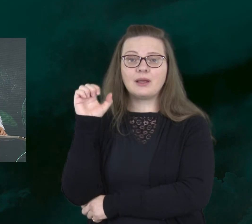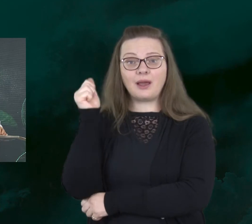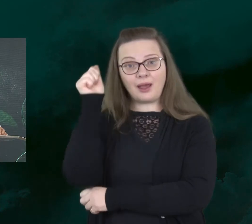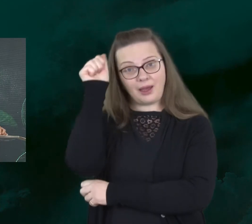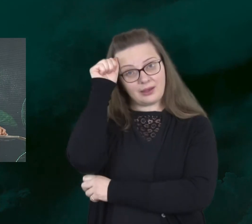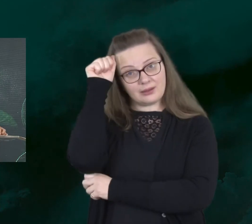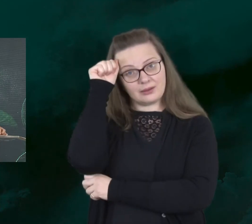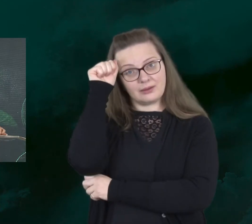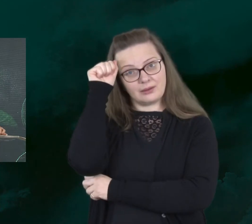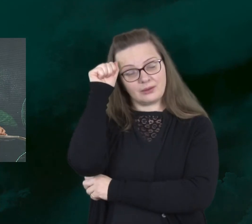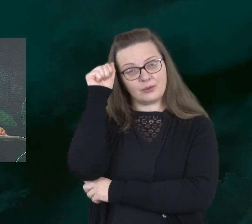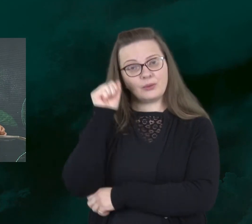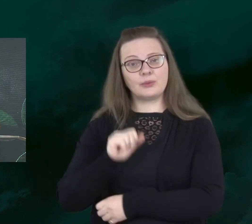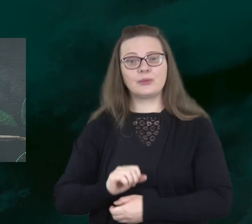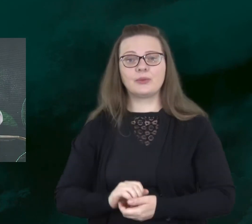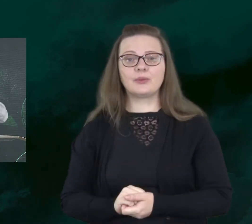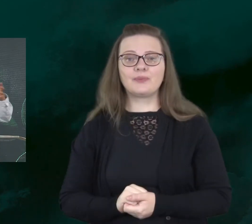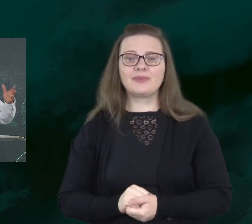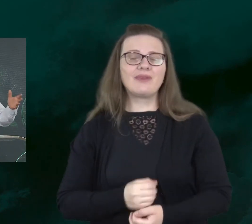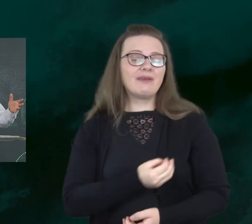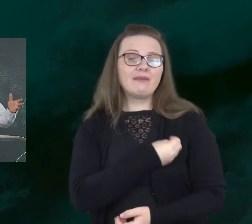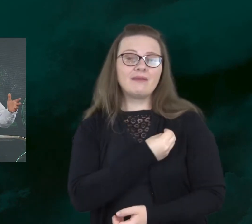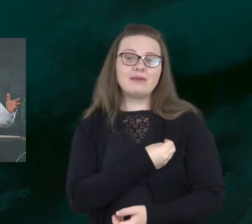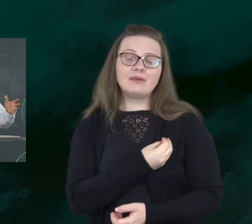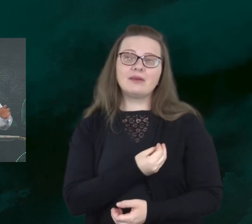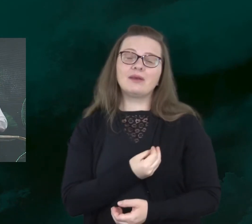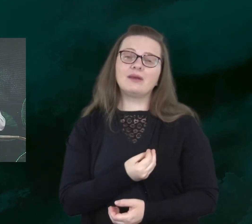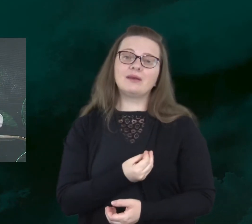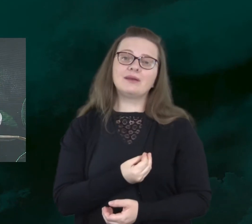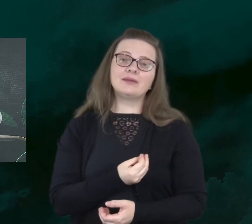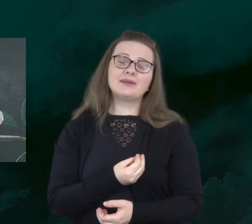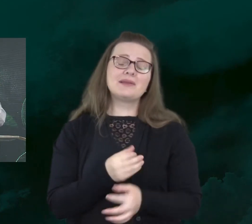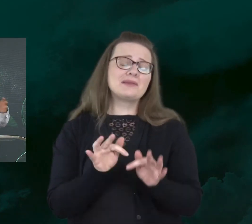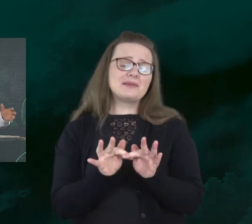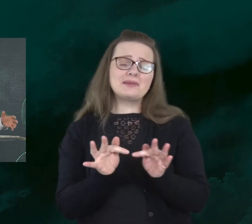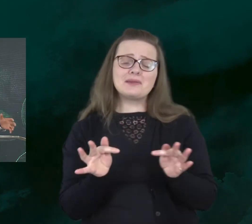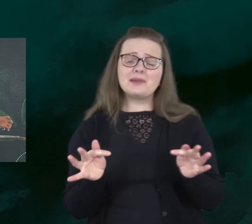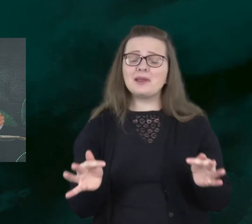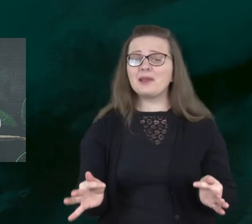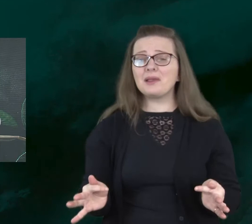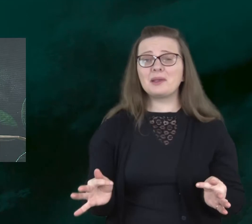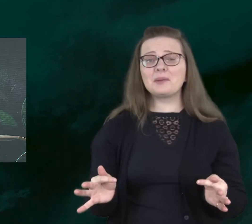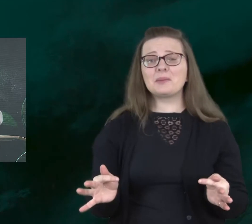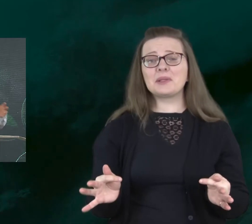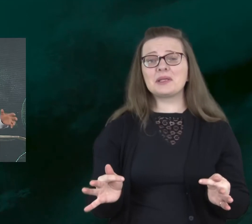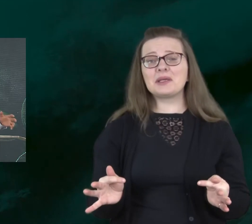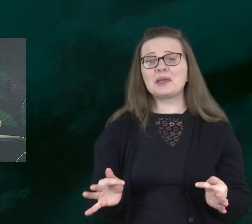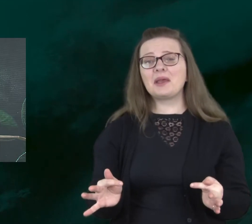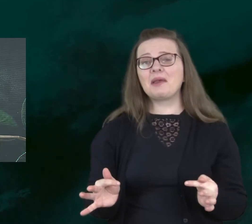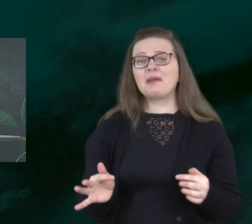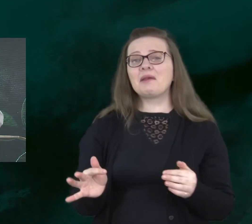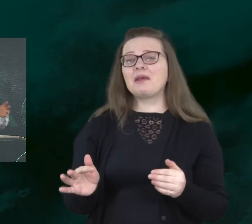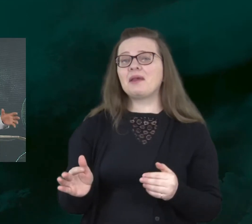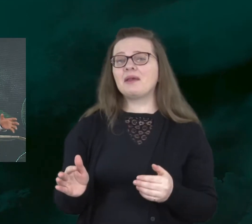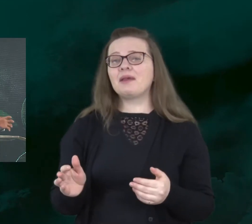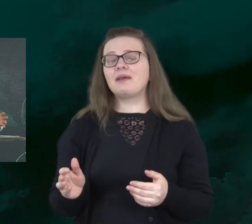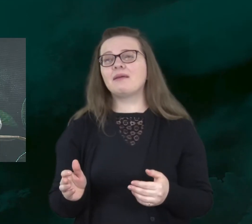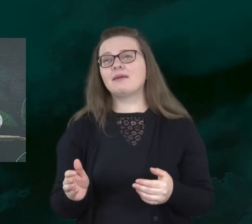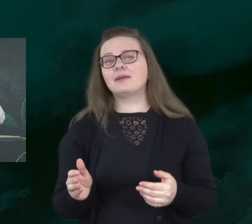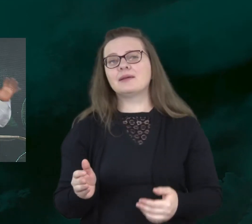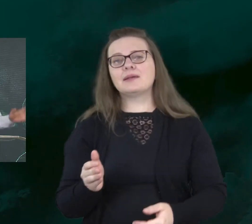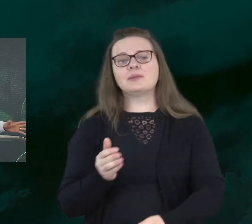Adão, ele vivia com uma simplicidade, sinceridade,